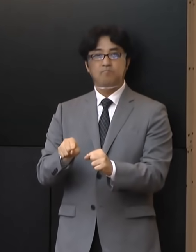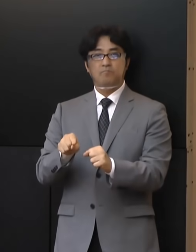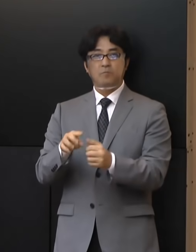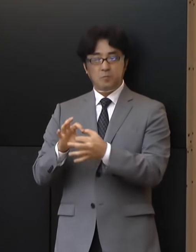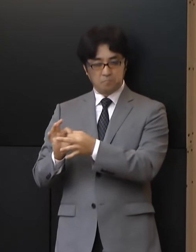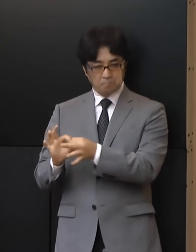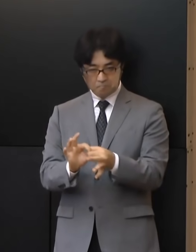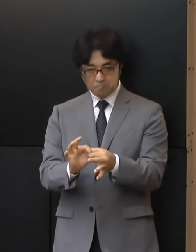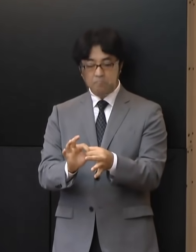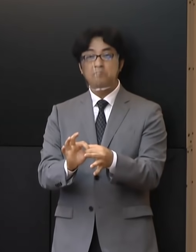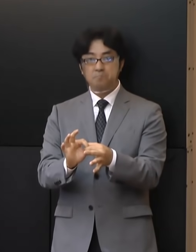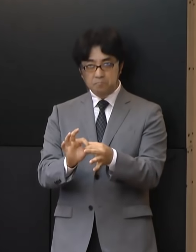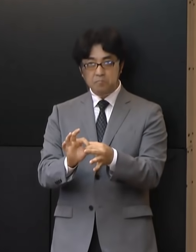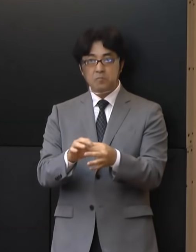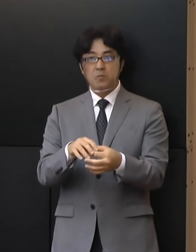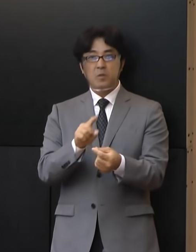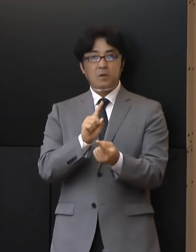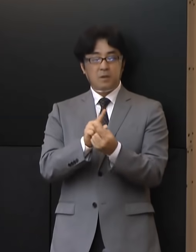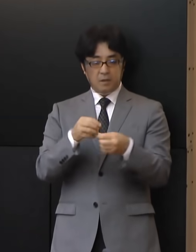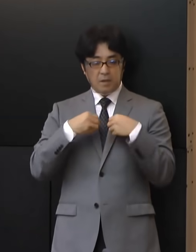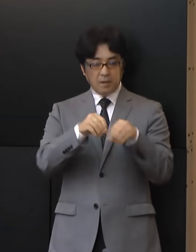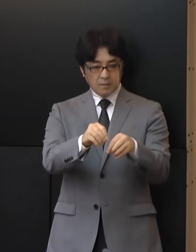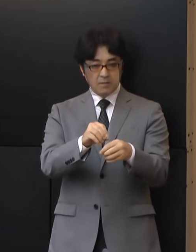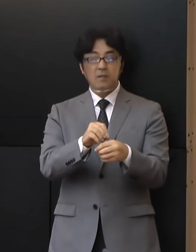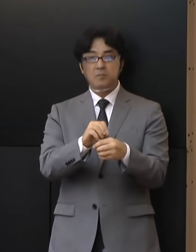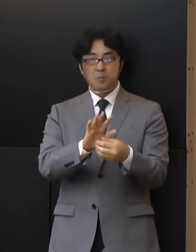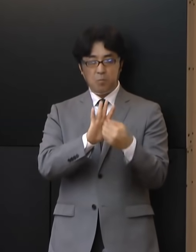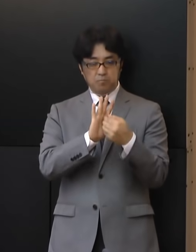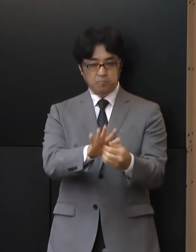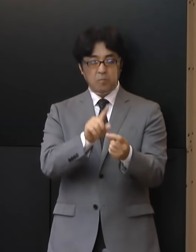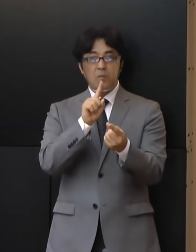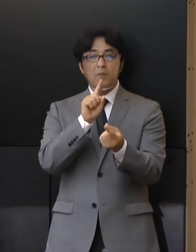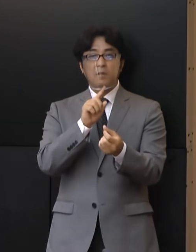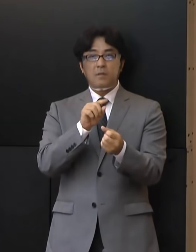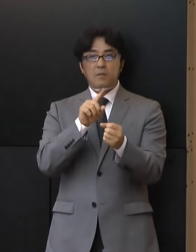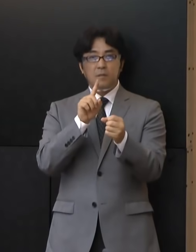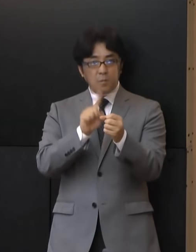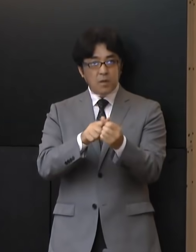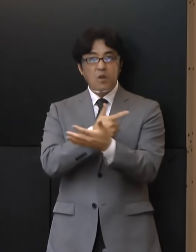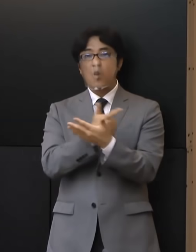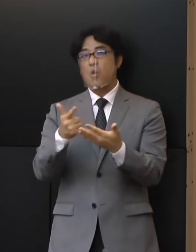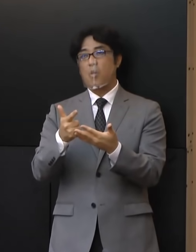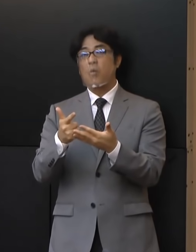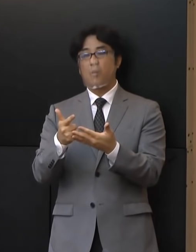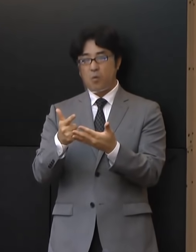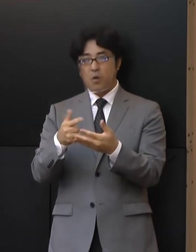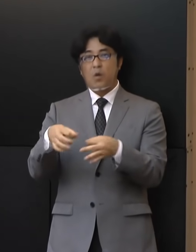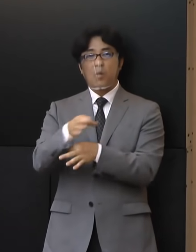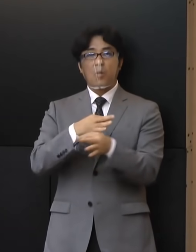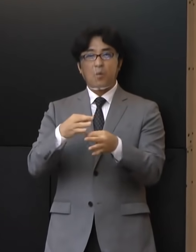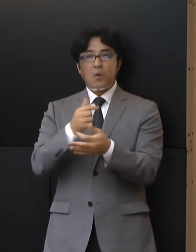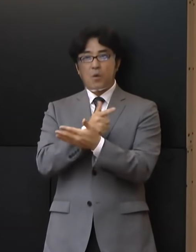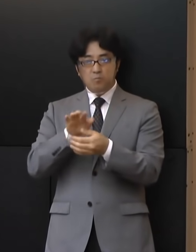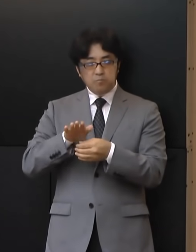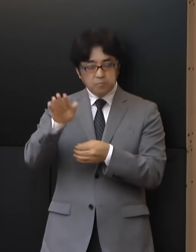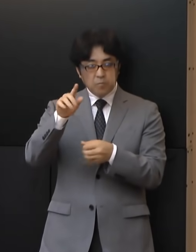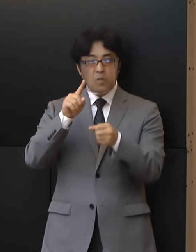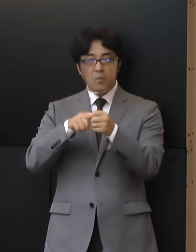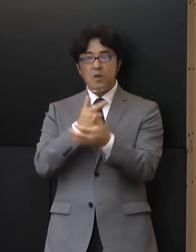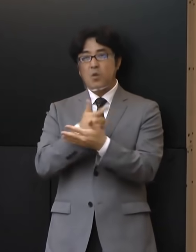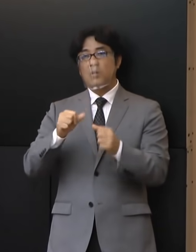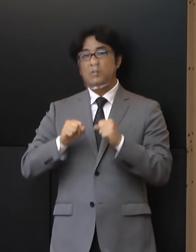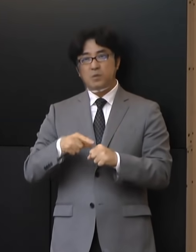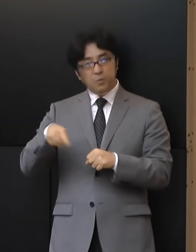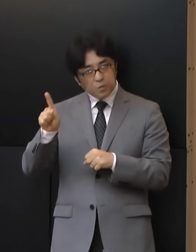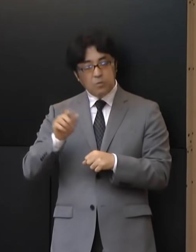続可能な感染拡大の防止と社会経済活動の維持の両立を目指してまいりましょう。県